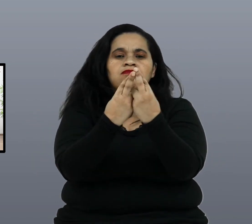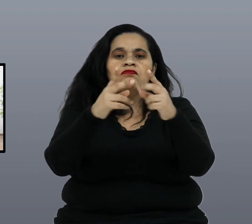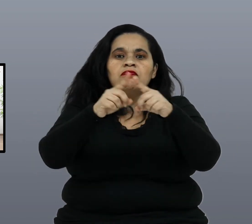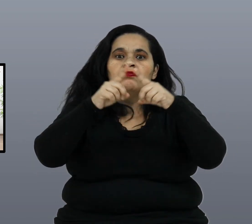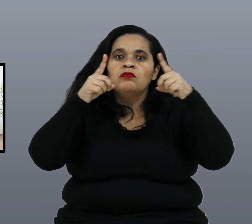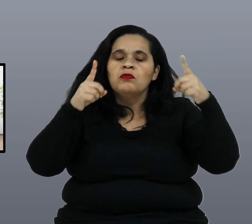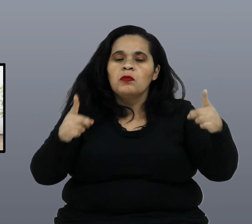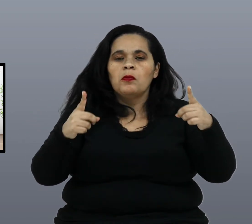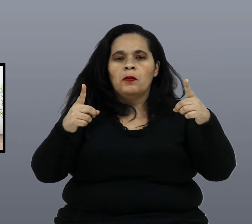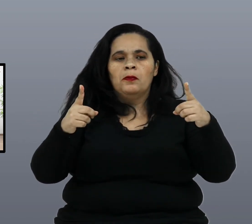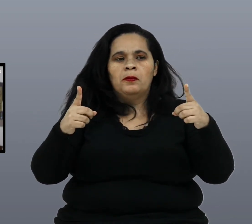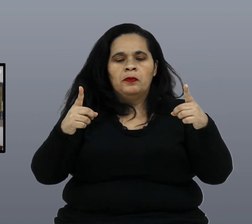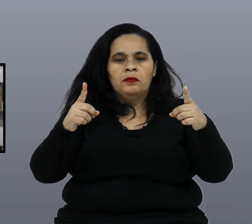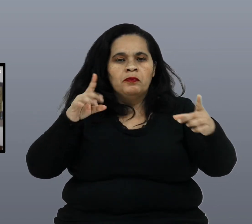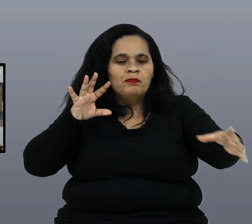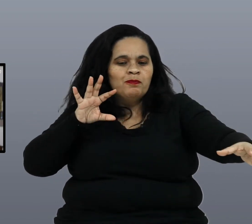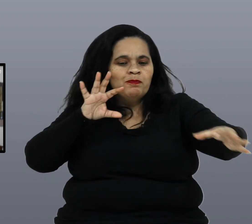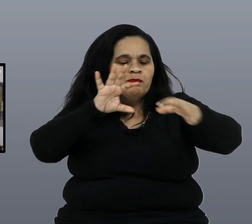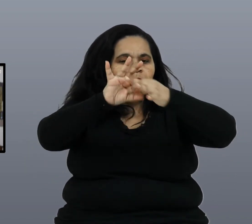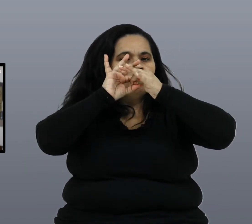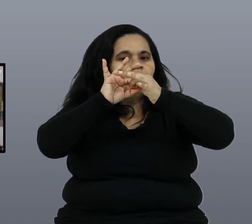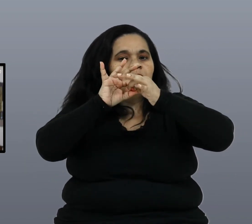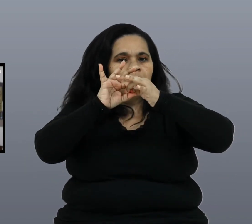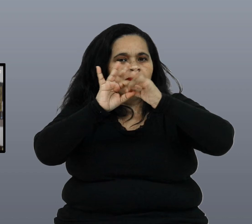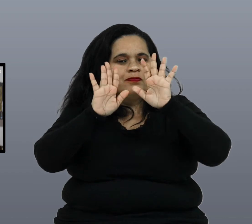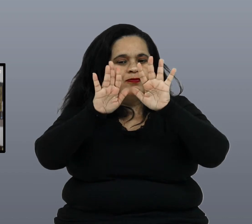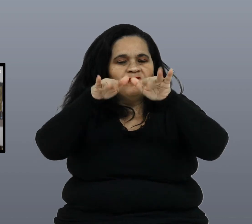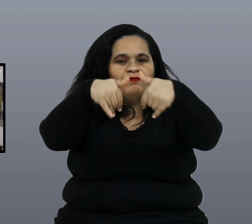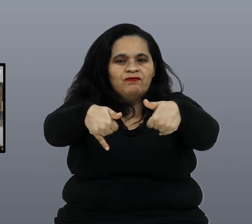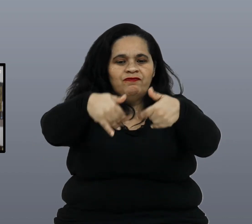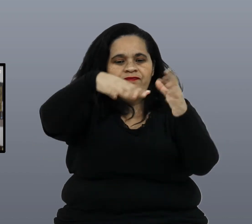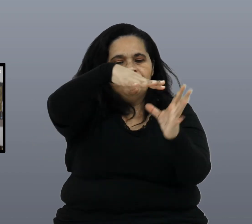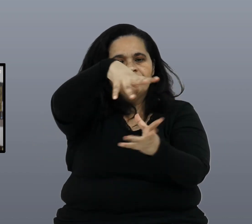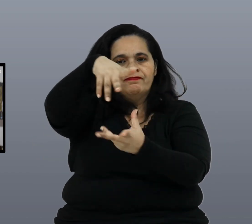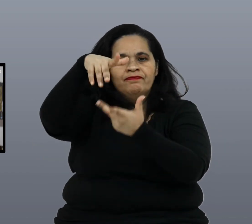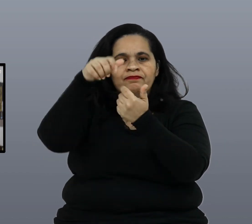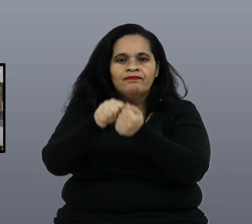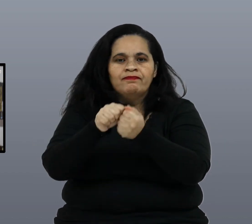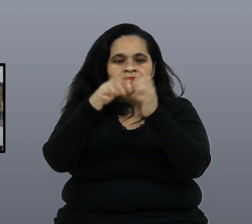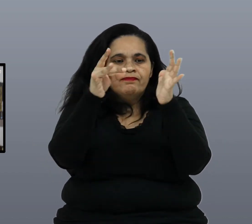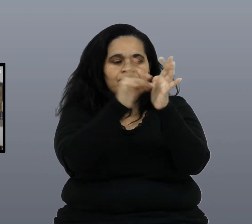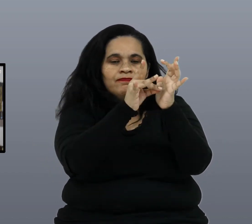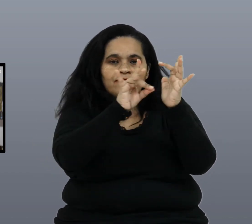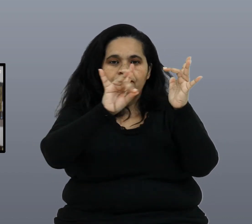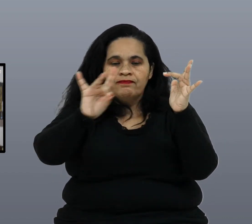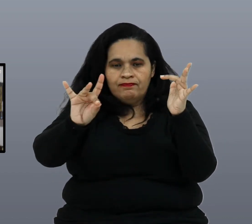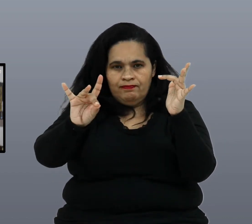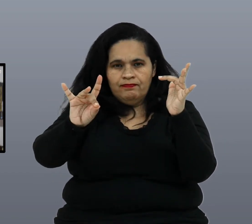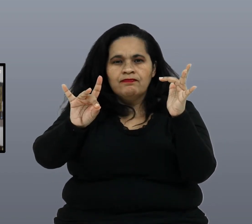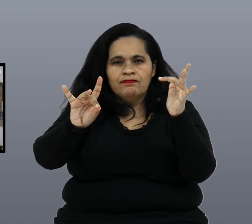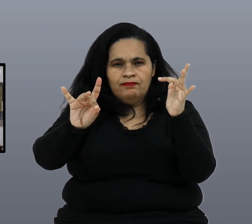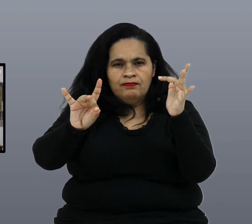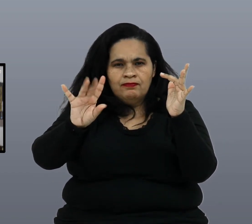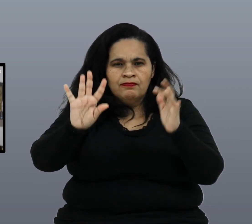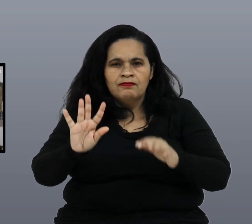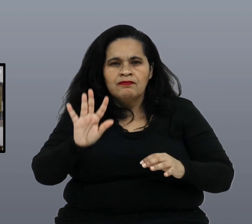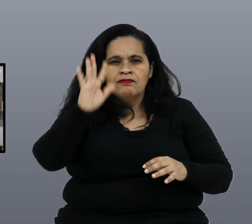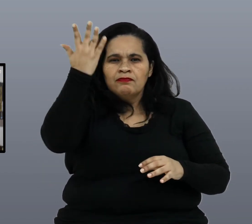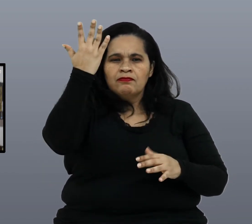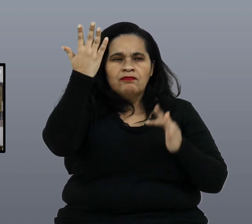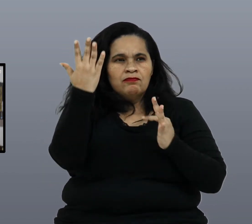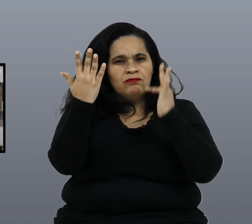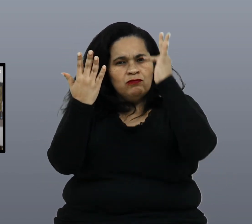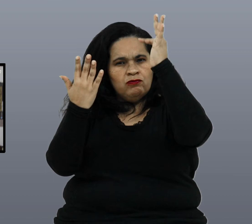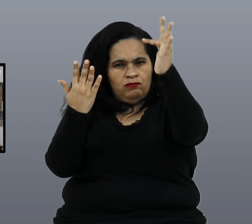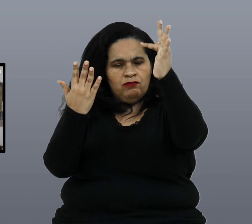fazendo uma ligação com o fim do mundo, com o anticristo, quando na grande tribulação ele vai